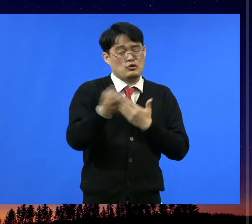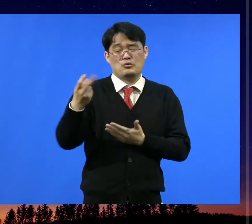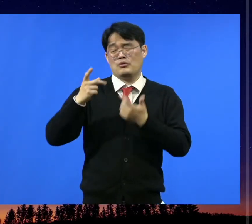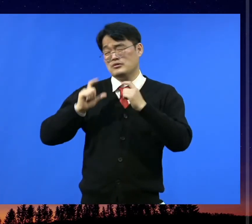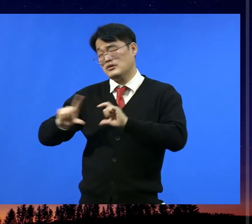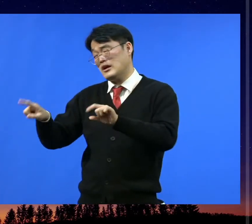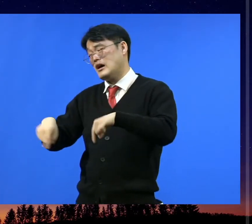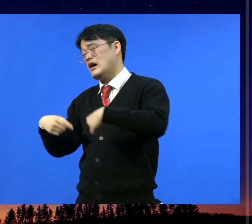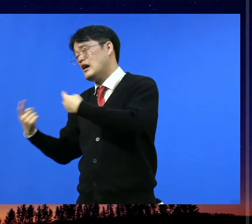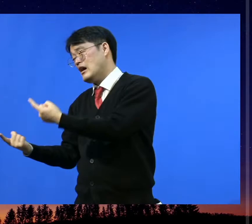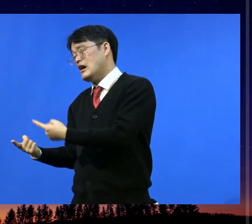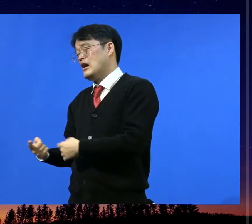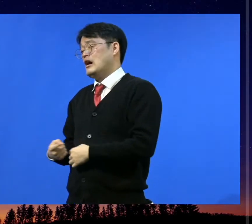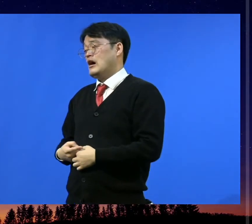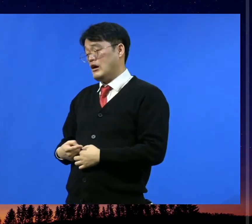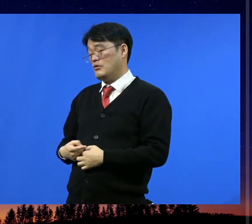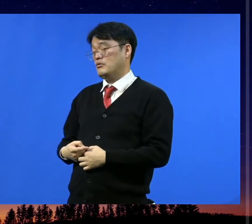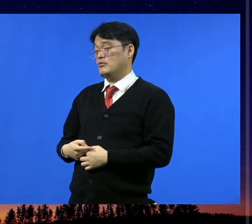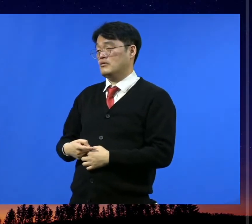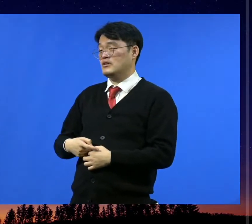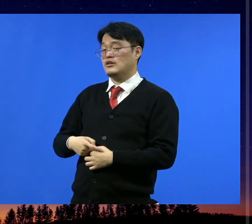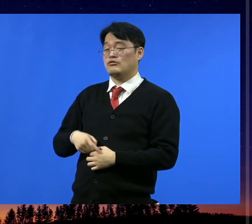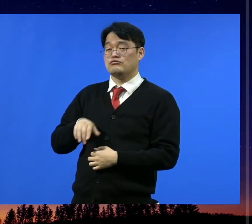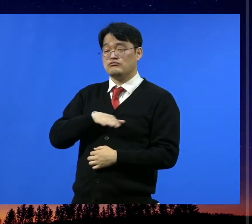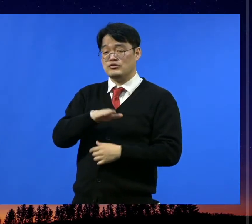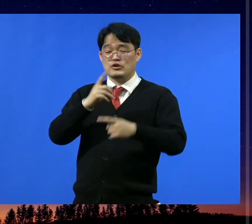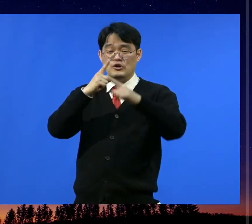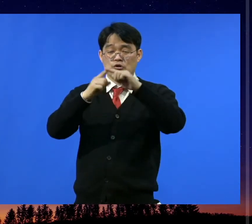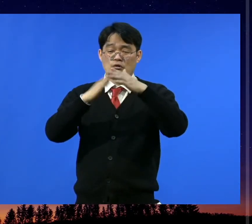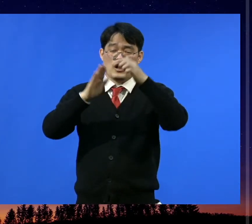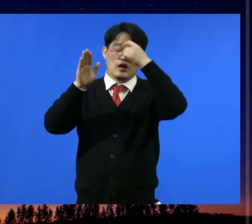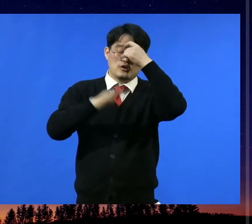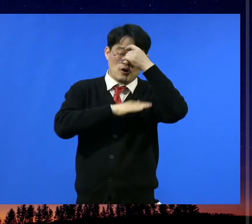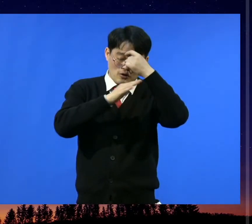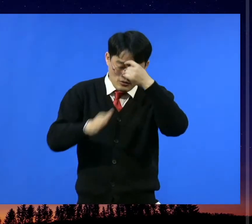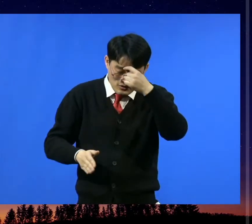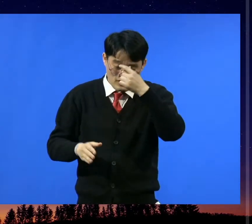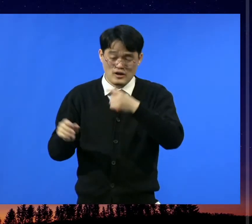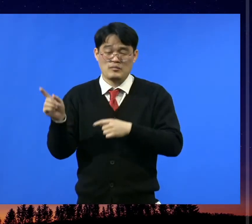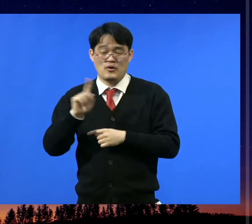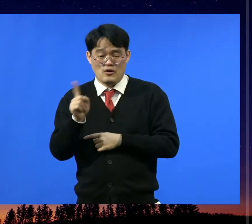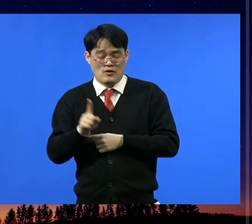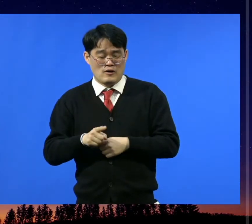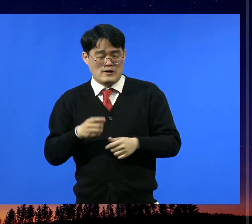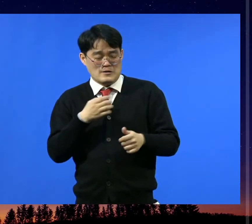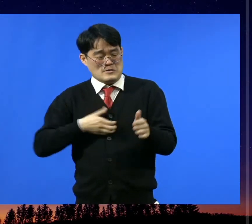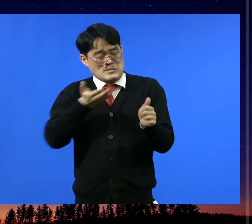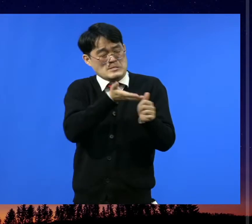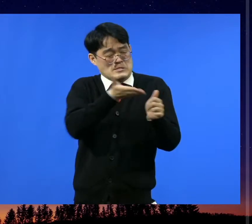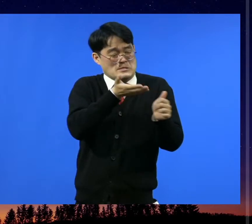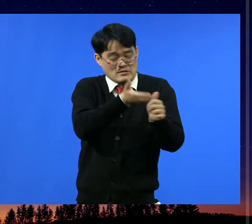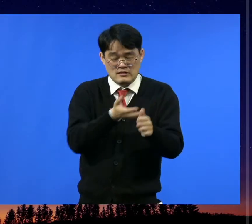되나? 막 우리 교회 성도들 되게 덜덜 볶는다 그러고 막.